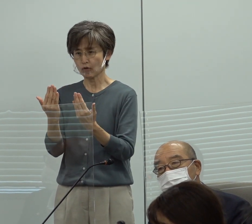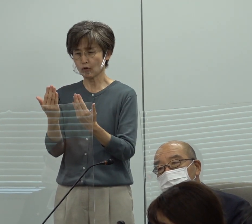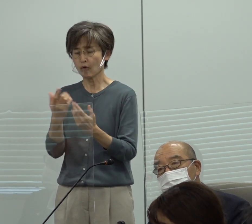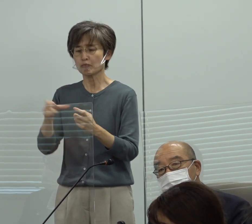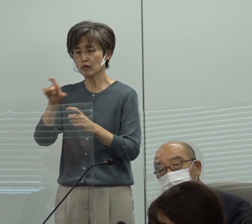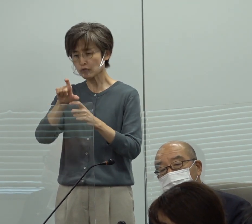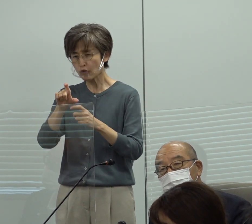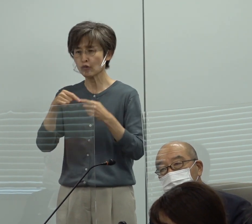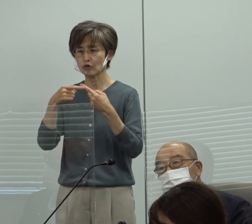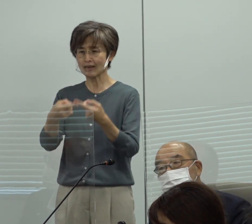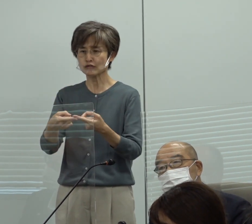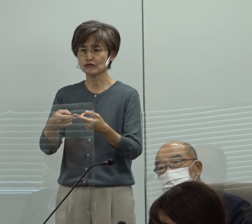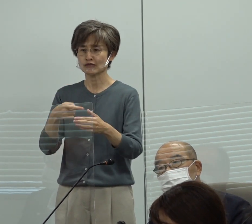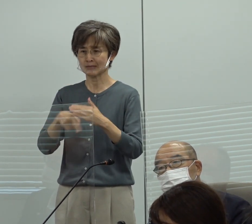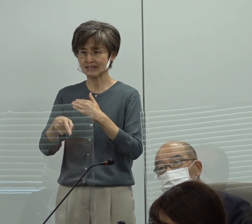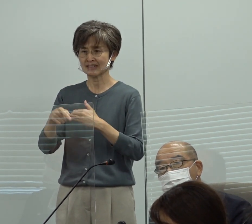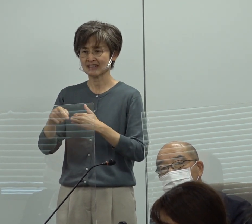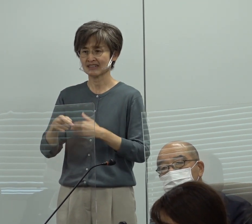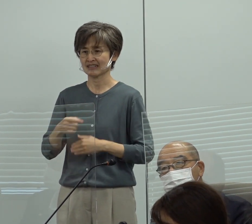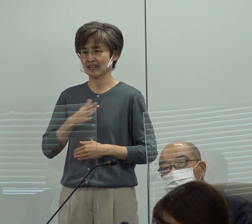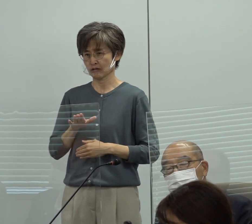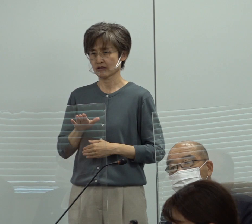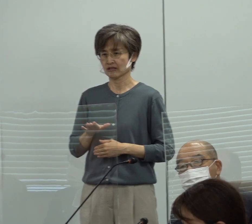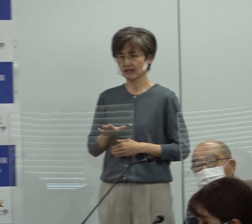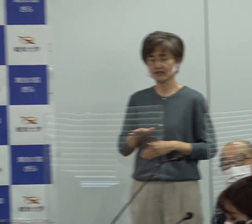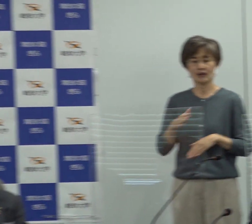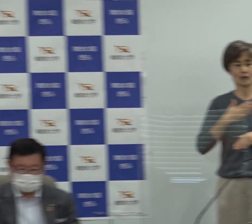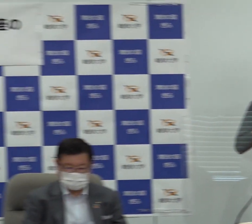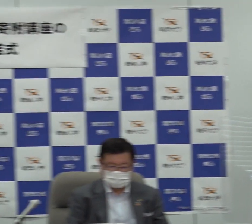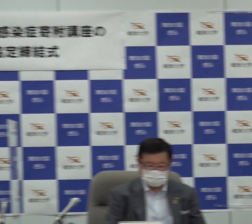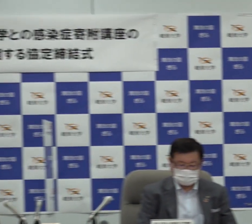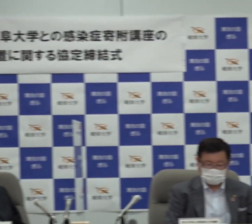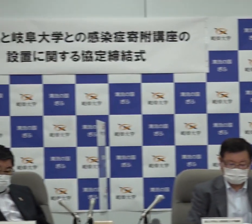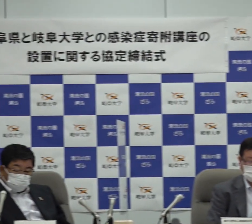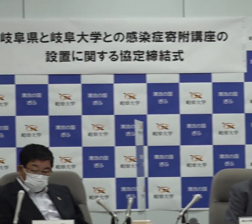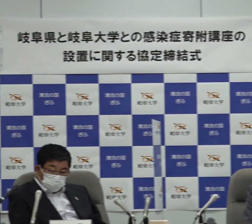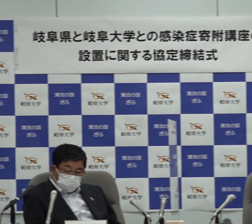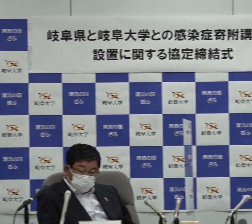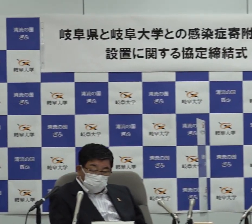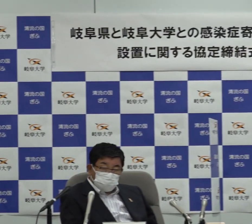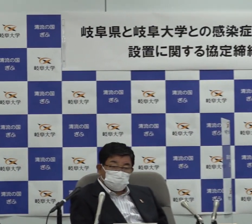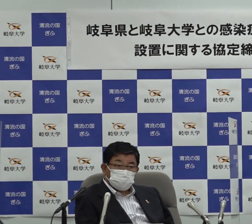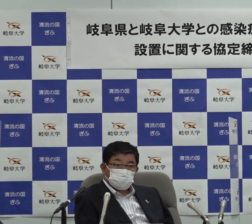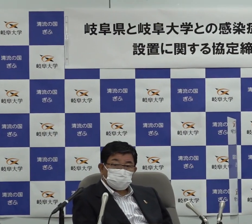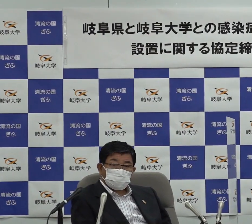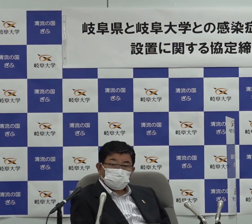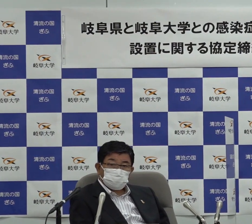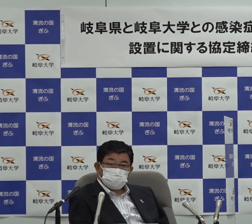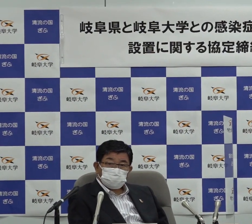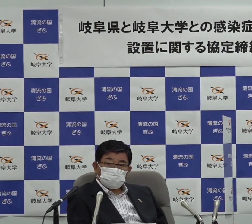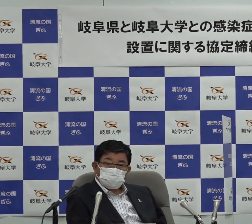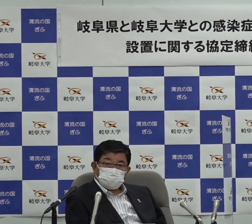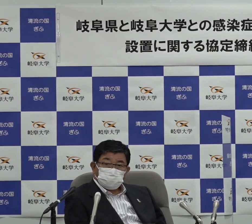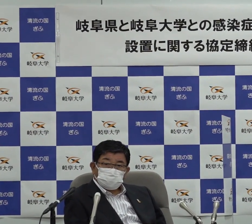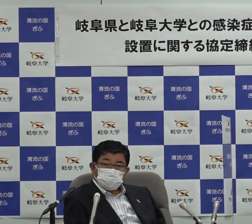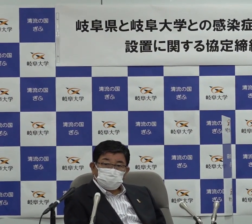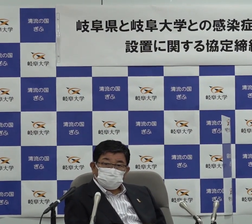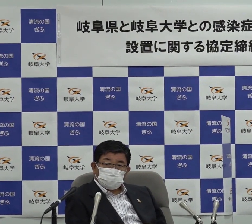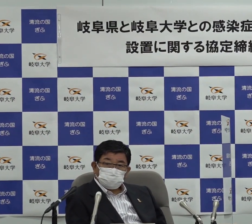。 わかりました。はい、ありがとうございます。 はい、その他よろしいでしょうか？